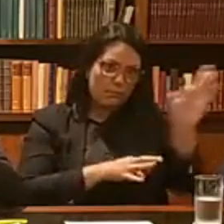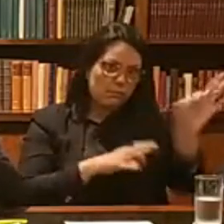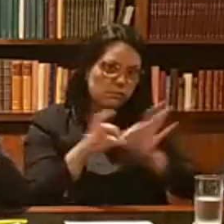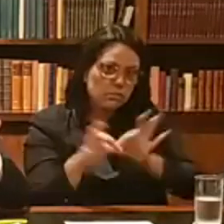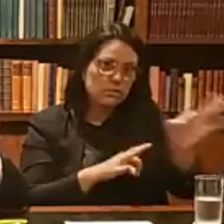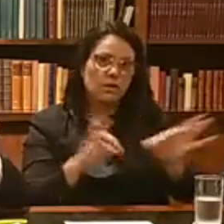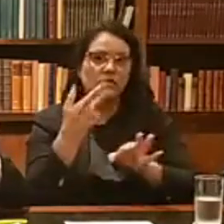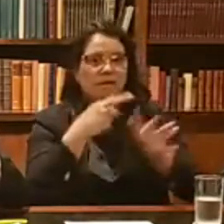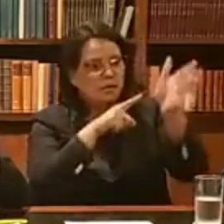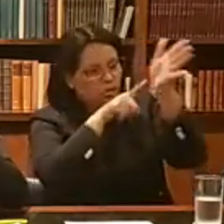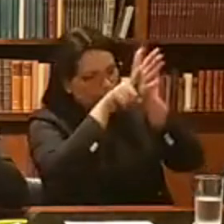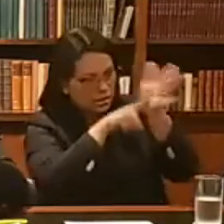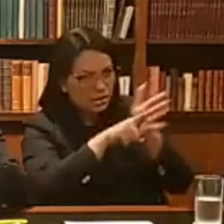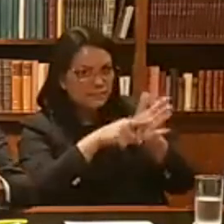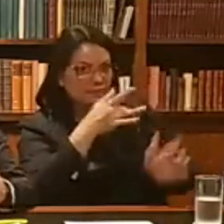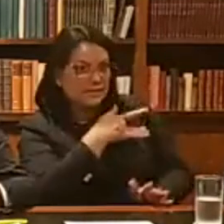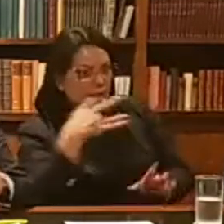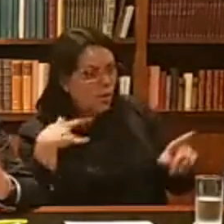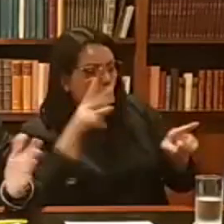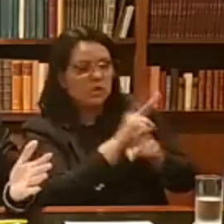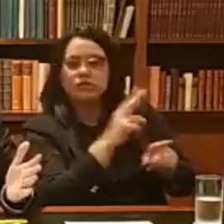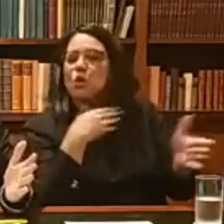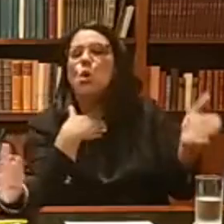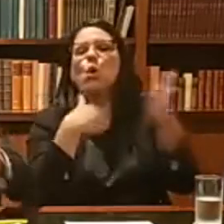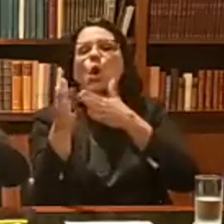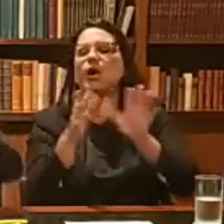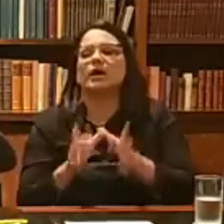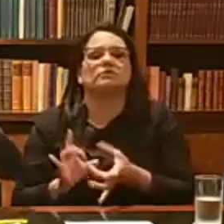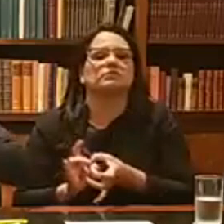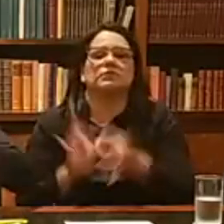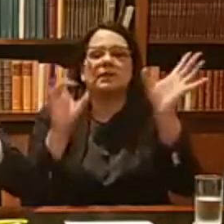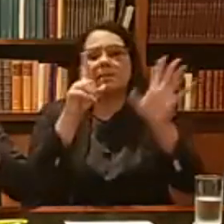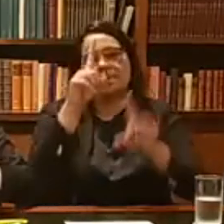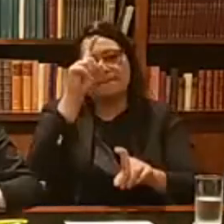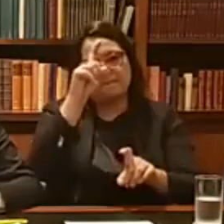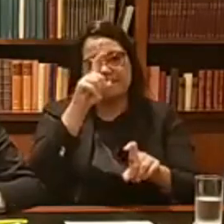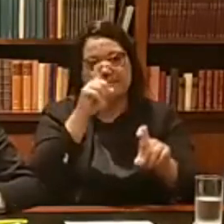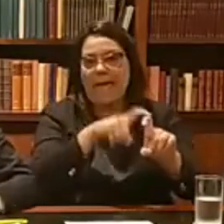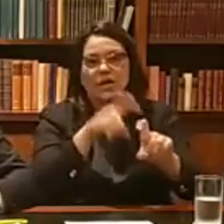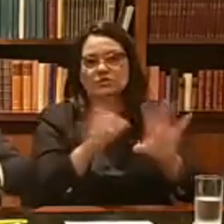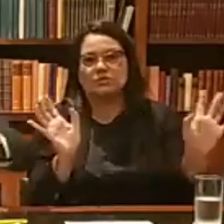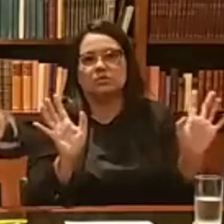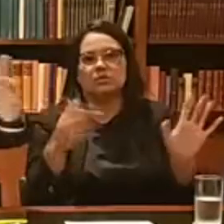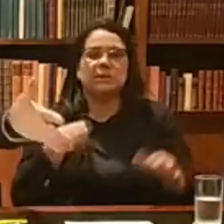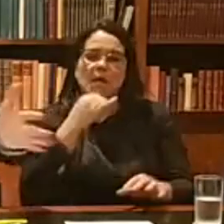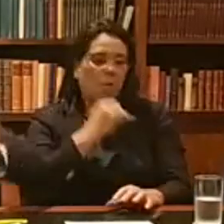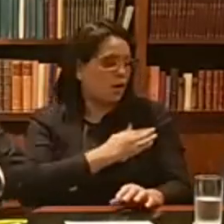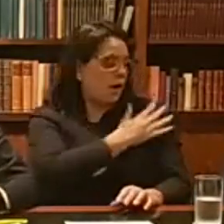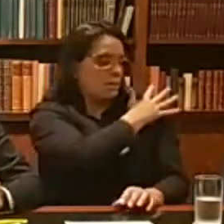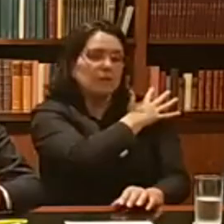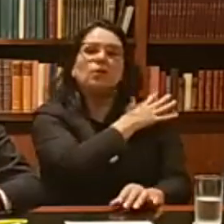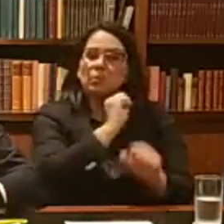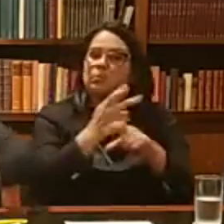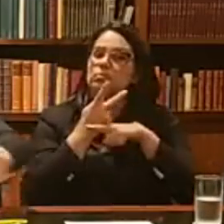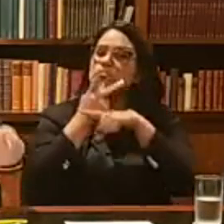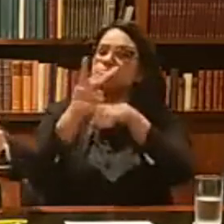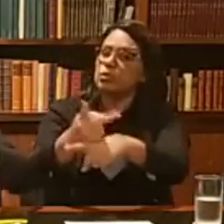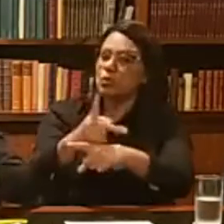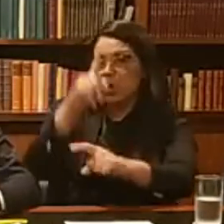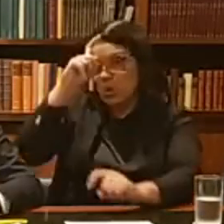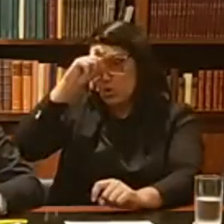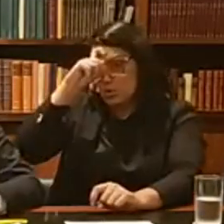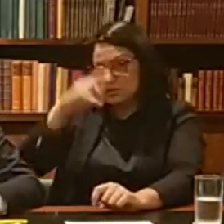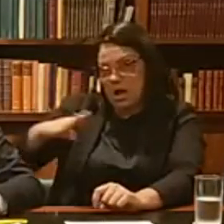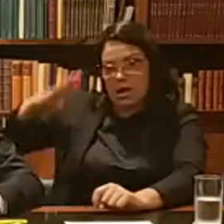a inspeção de saúde pode ser realizada por qualquer médico. Por exemplo, eu sou capitão do Exército, eu vou no Hospital Central do Exército de Janeiro